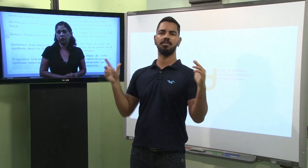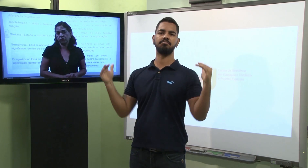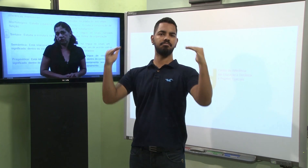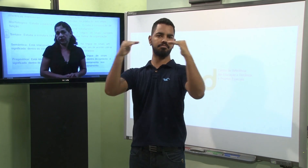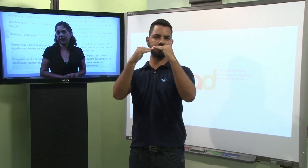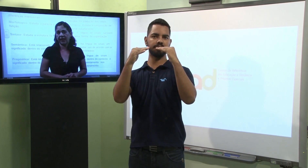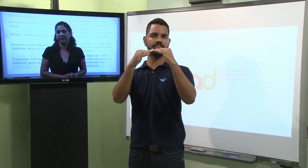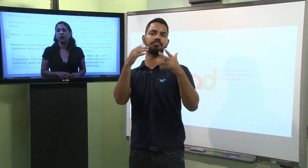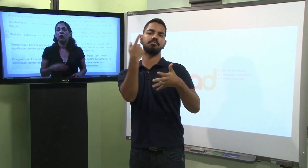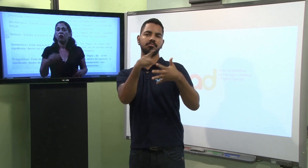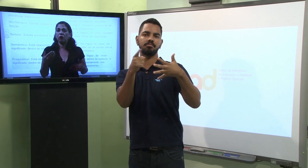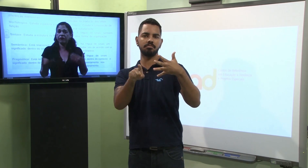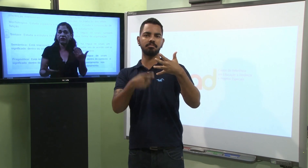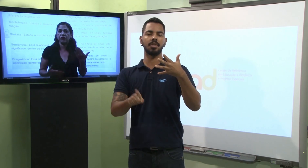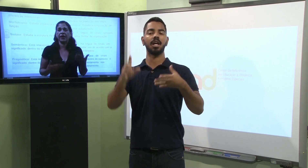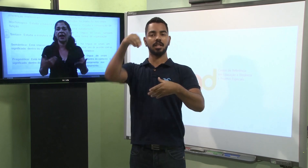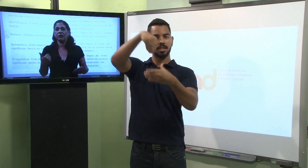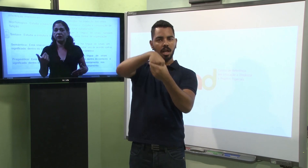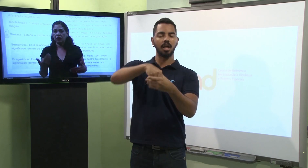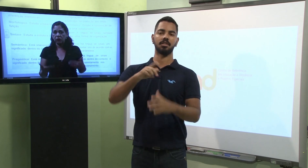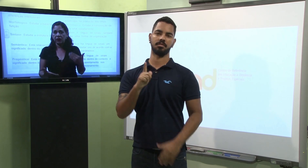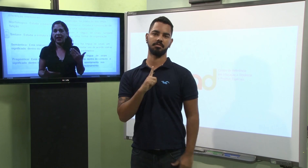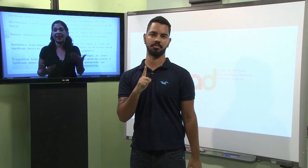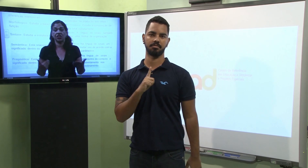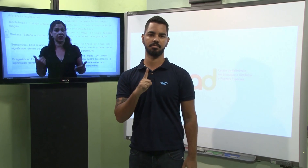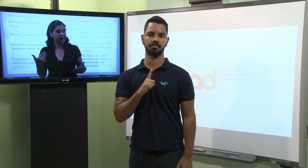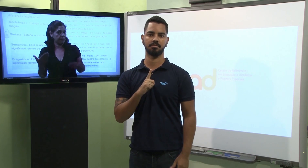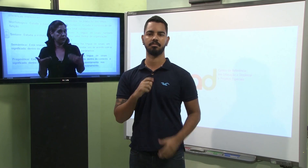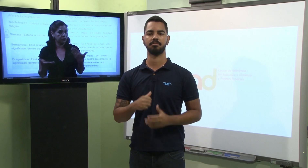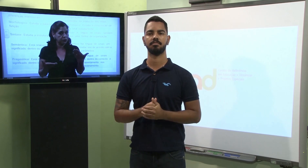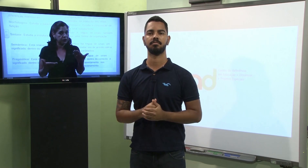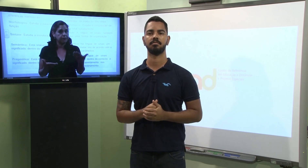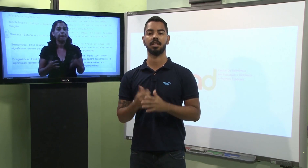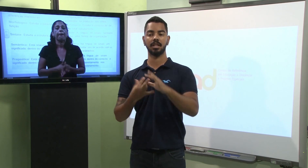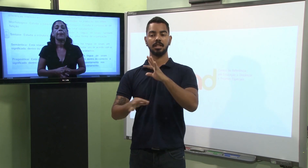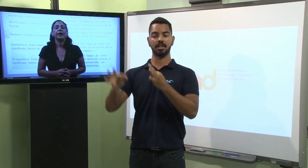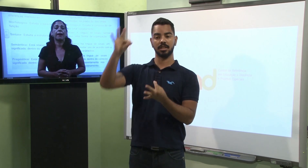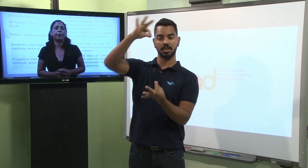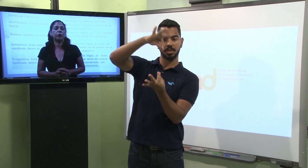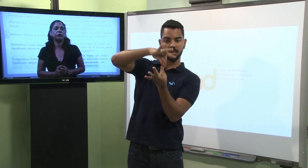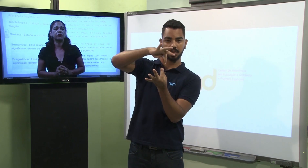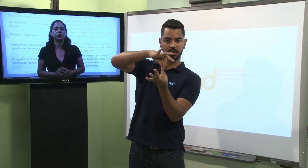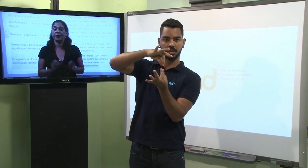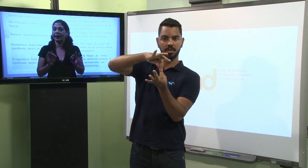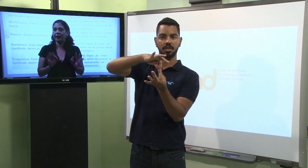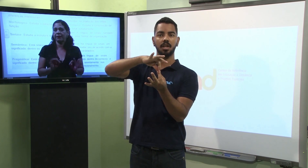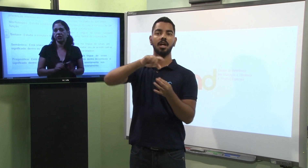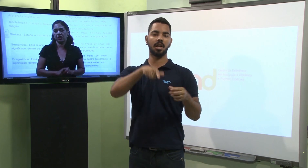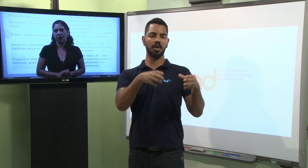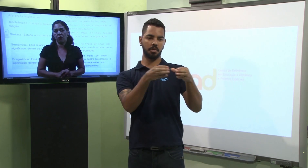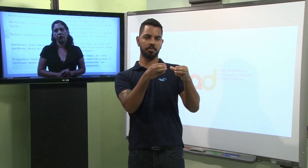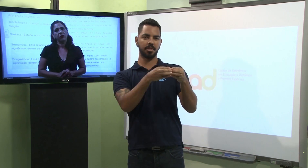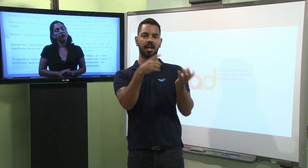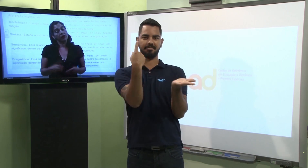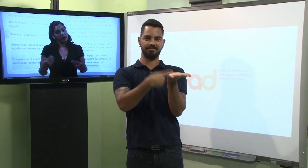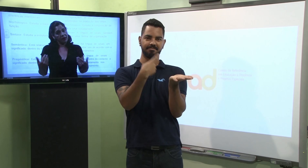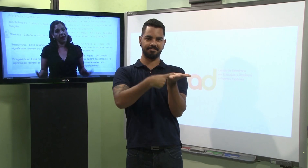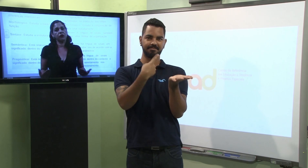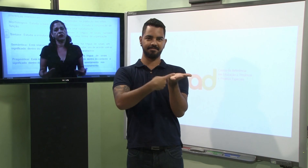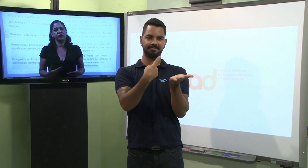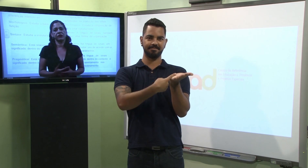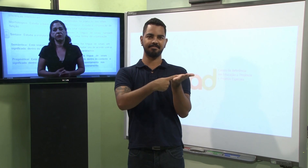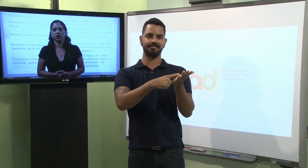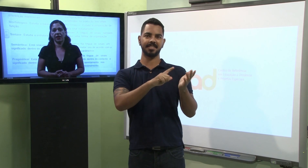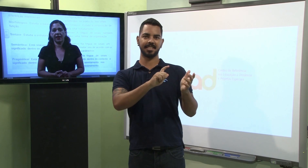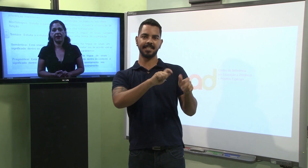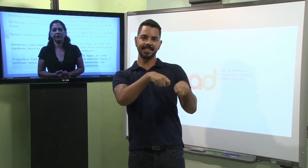léxico composto dos sinais convencionados da comunidade que a produz, e a própria estrutura gramatical, que